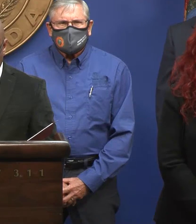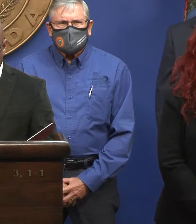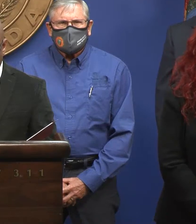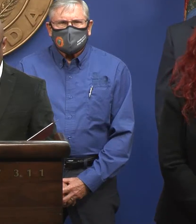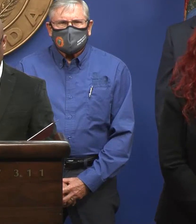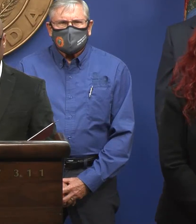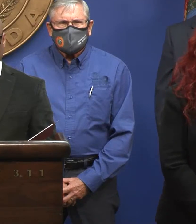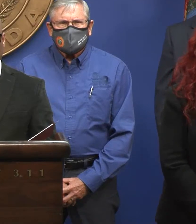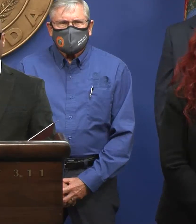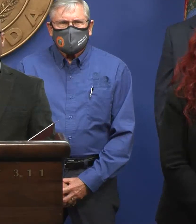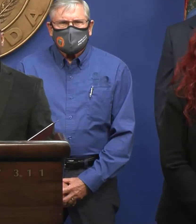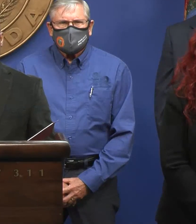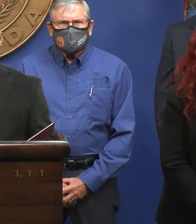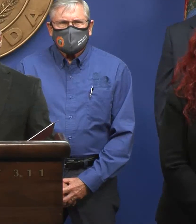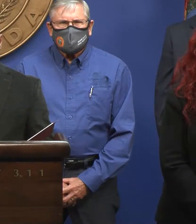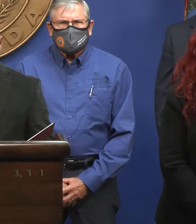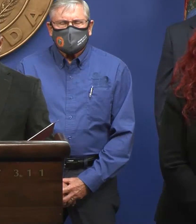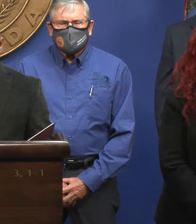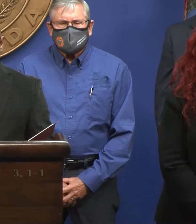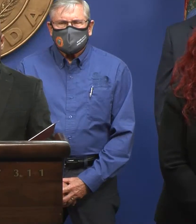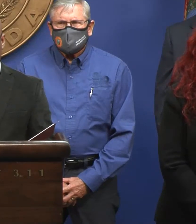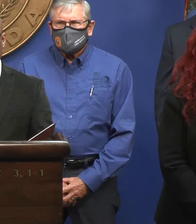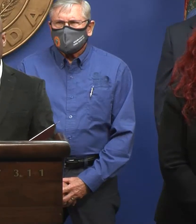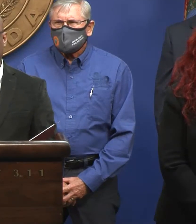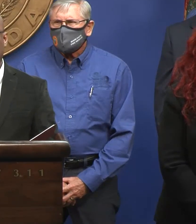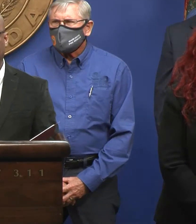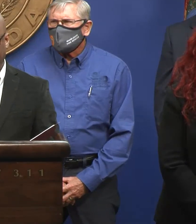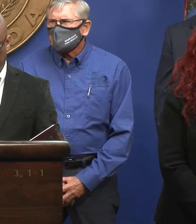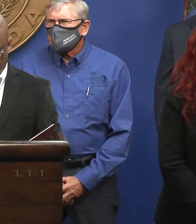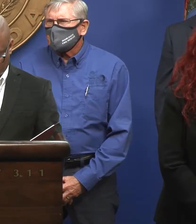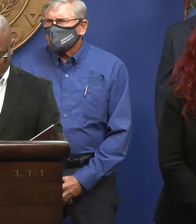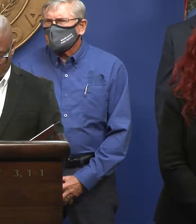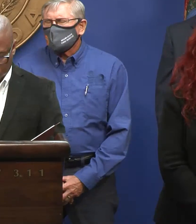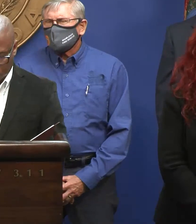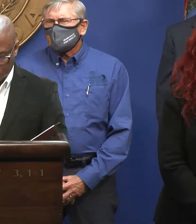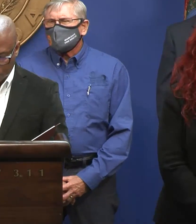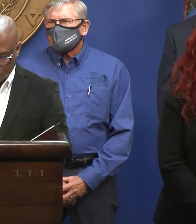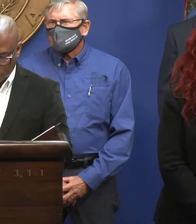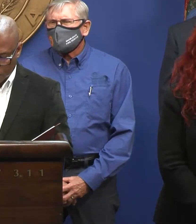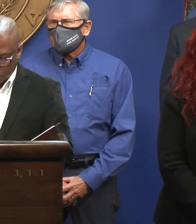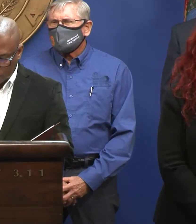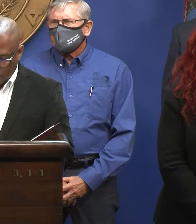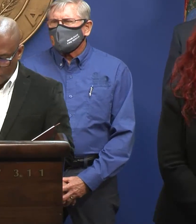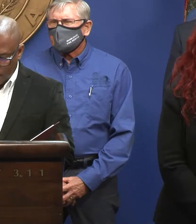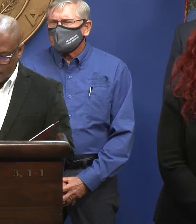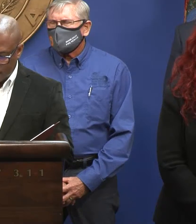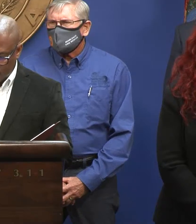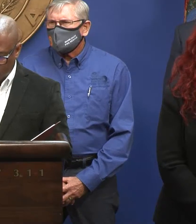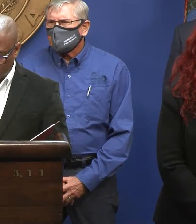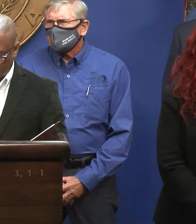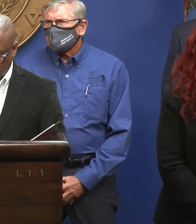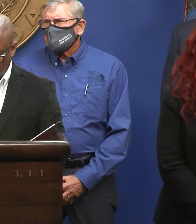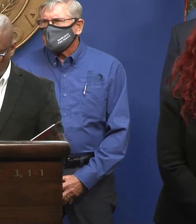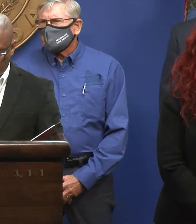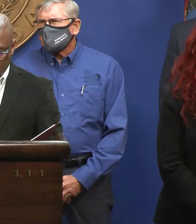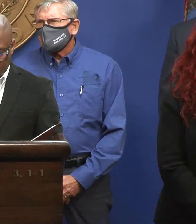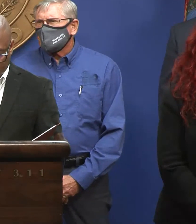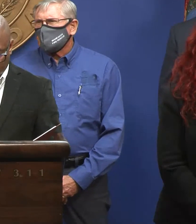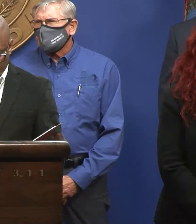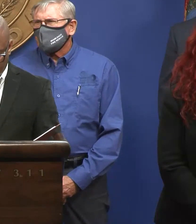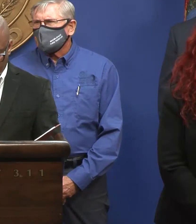aller dans miamidade.gov ou bien ou aller ou pour téléphone au relais 311. Pour les affaires sans